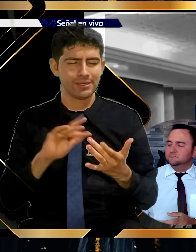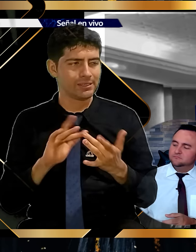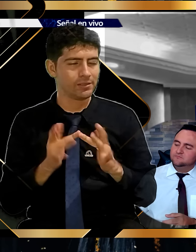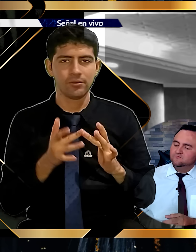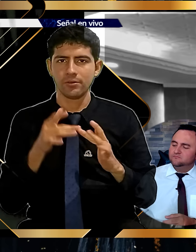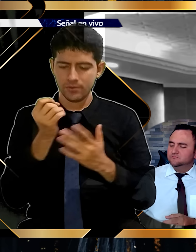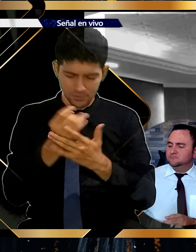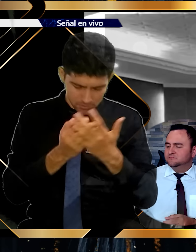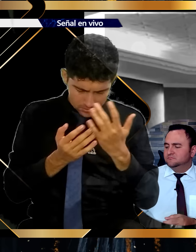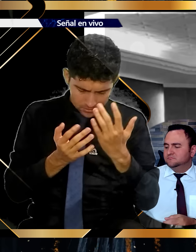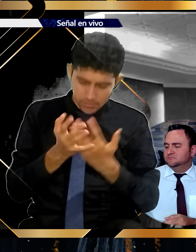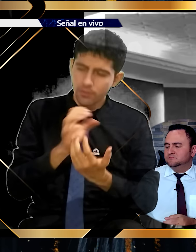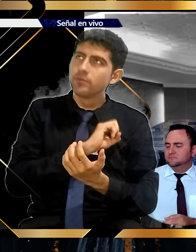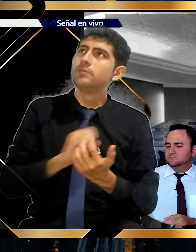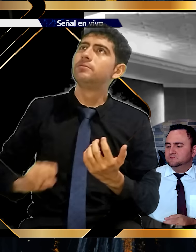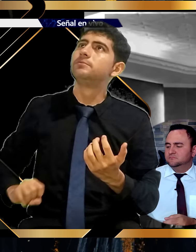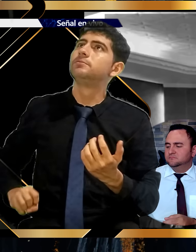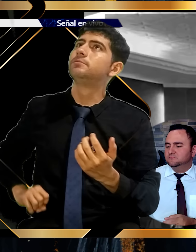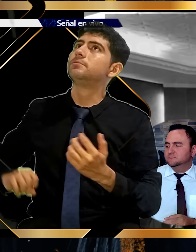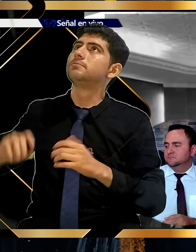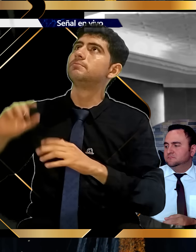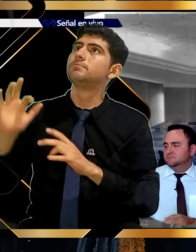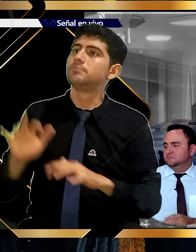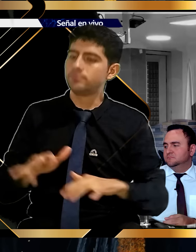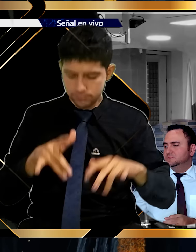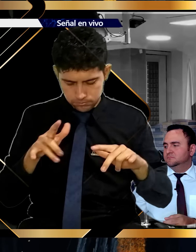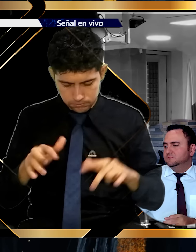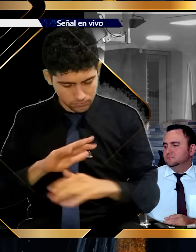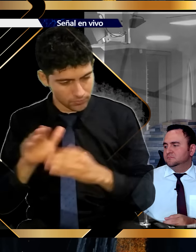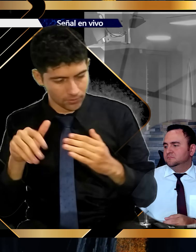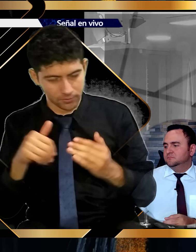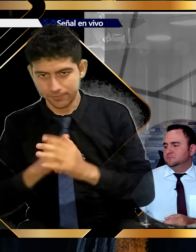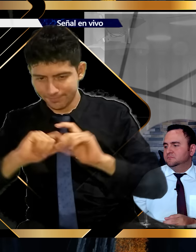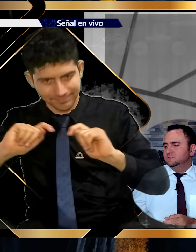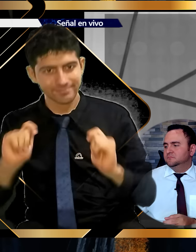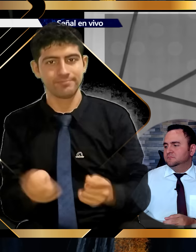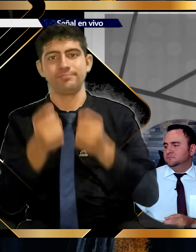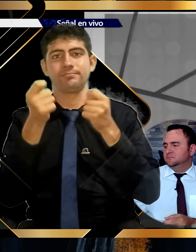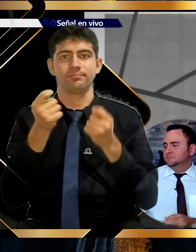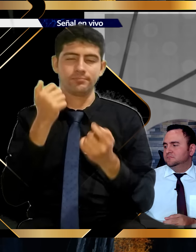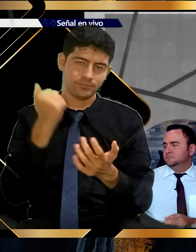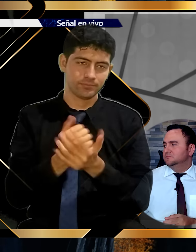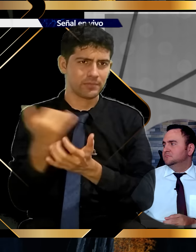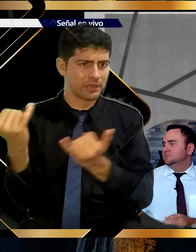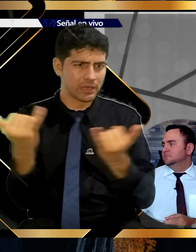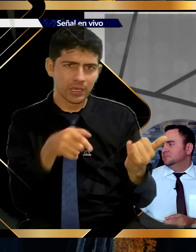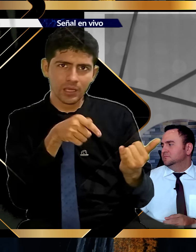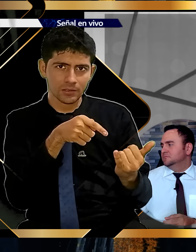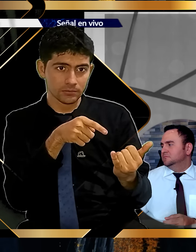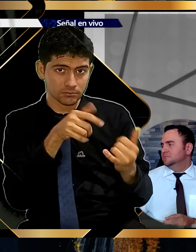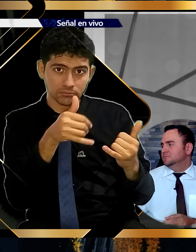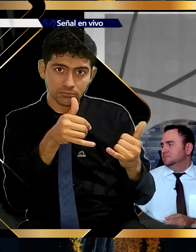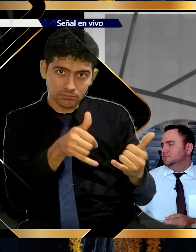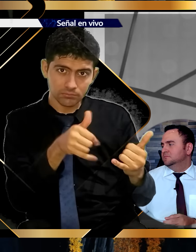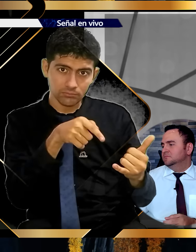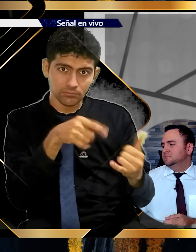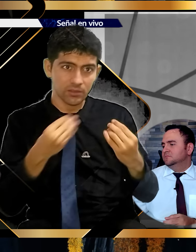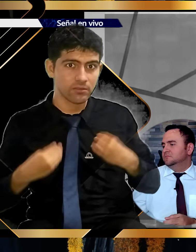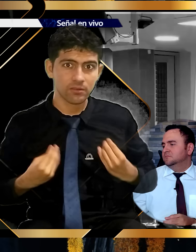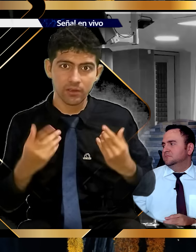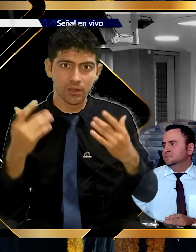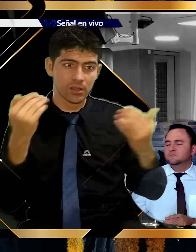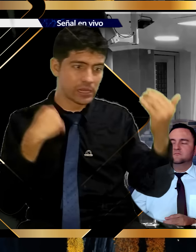ira. Escóndete en la mano del Señor. ¿Nos vamos? Esta iglesia tiene que dar esa banca vacía. ¡Nos